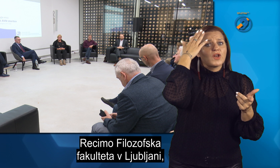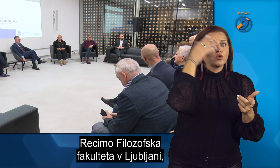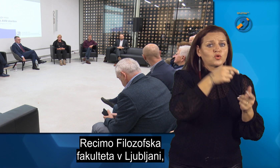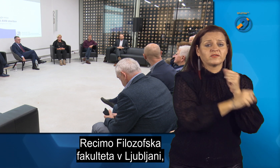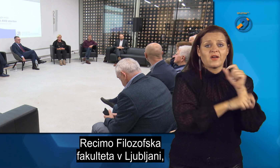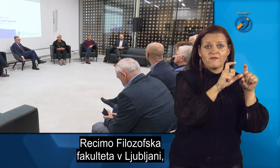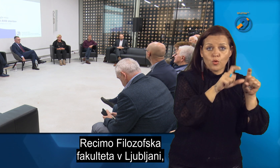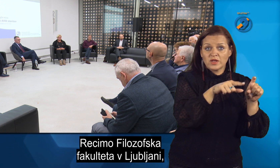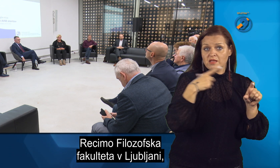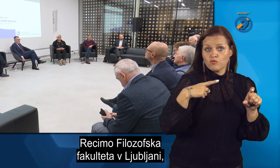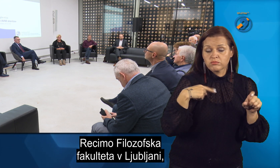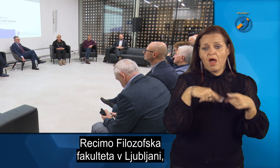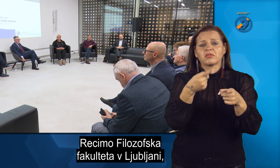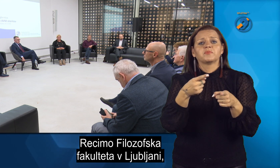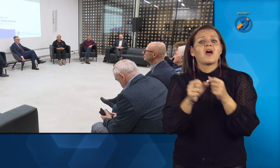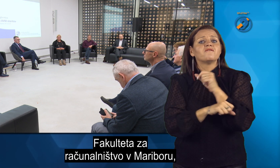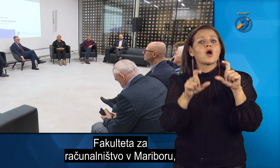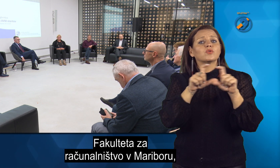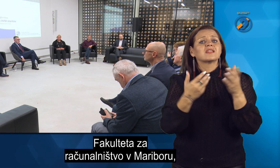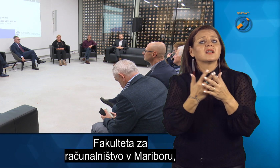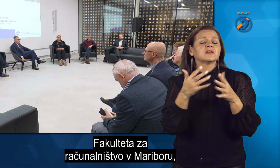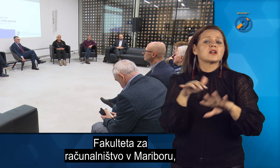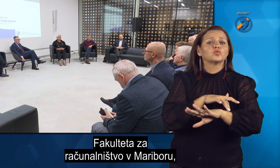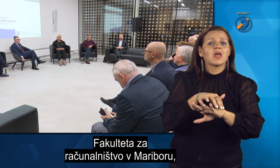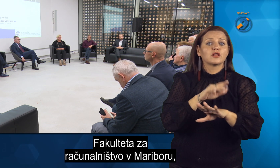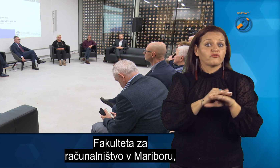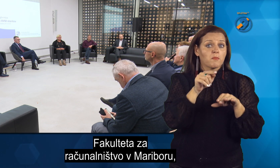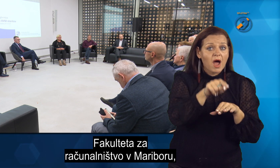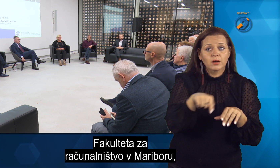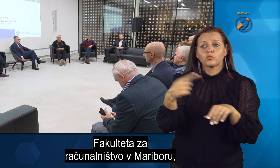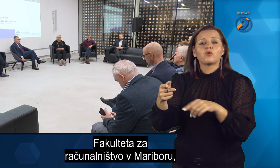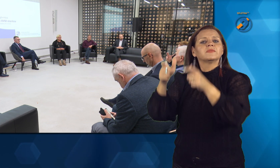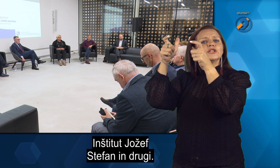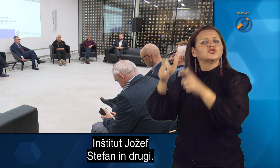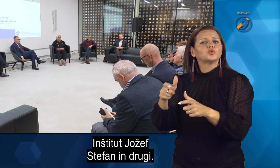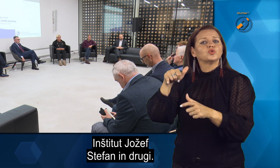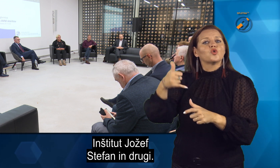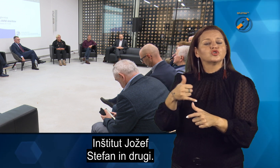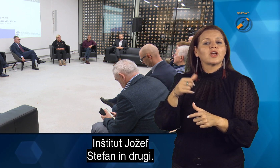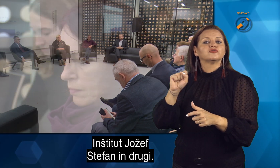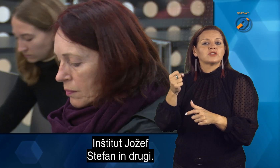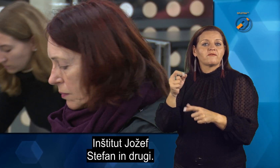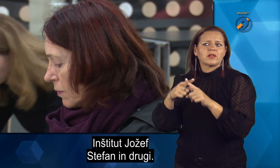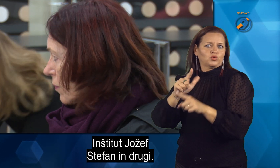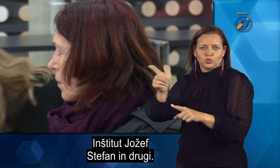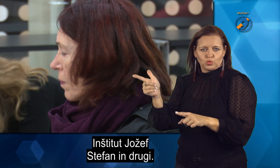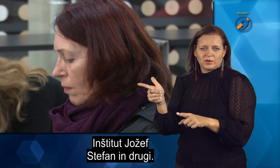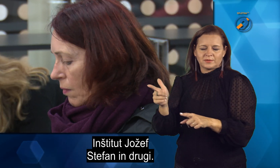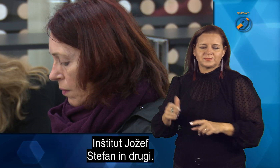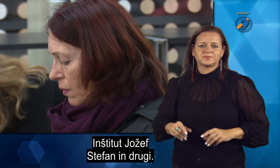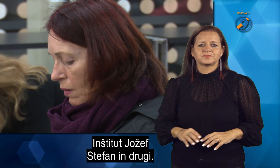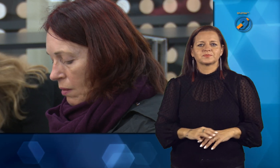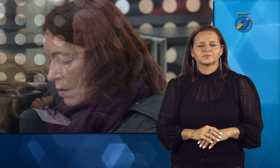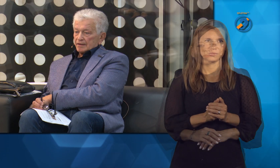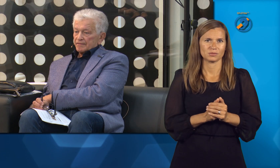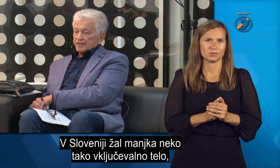Recimo Filozofska fakulteta v Ljubljani, Fakulteta za računalništvo v Mariboru, Inštitut Jožef Stefan in